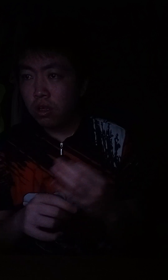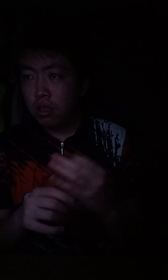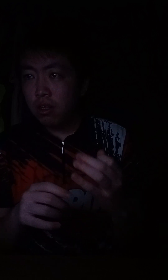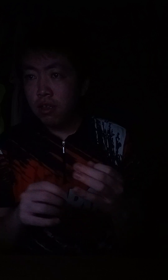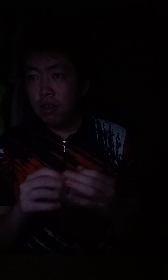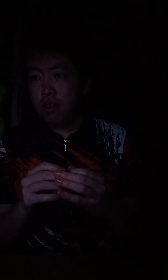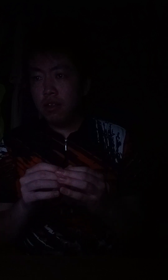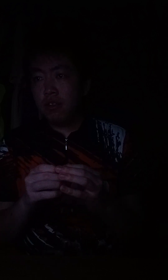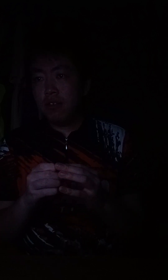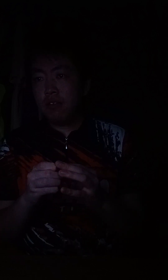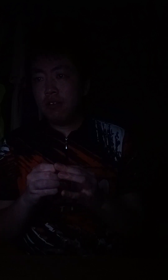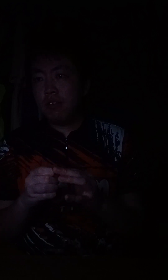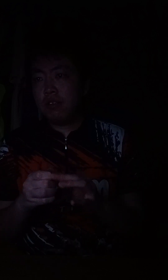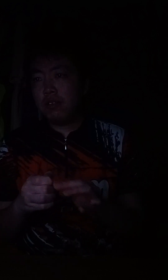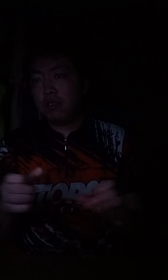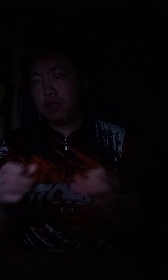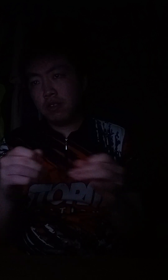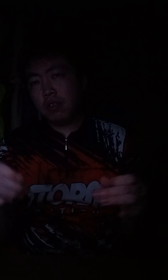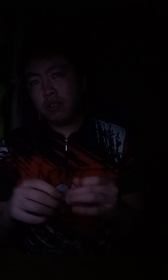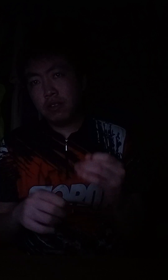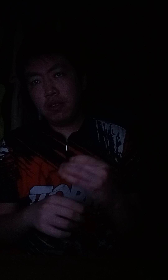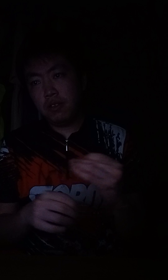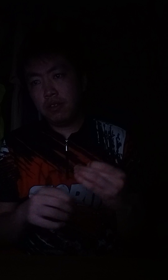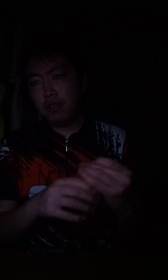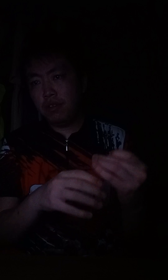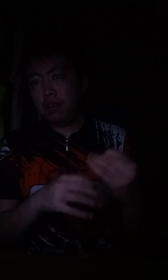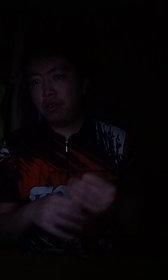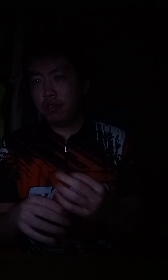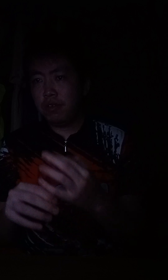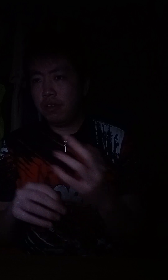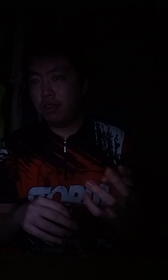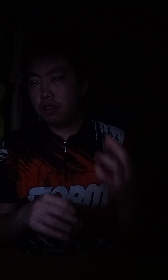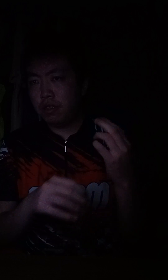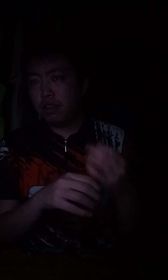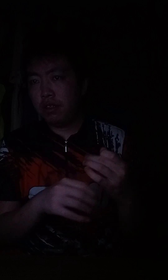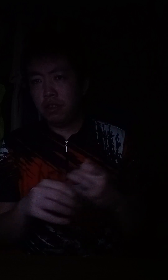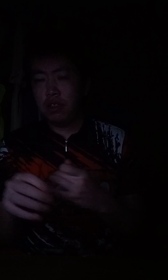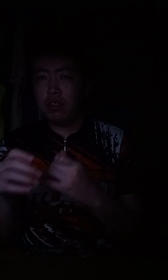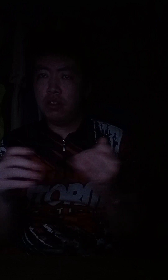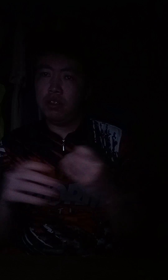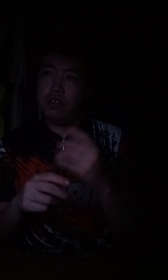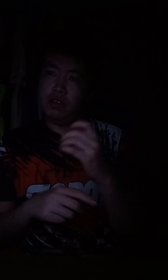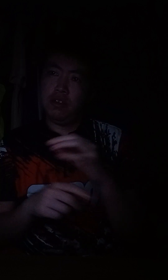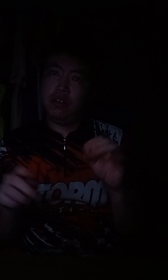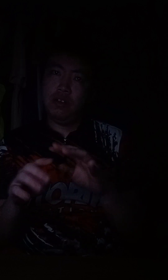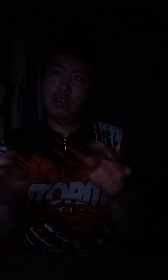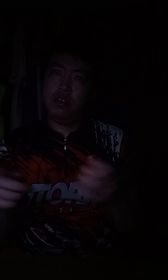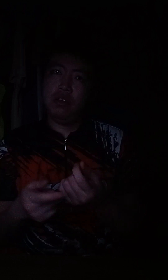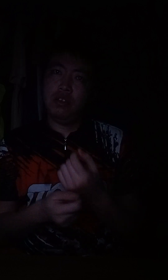칸막이 빈틈을 없애고 있고 불법 촬영 장비가 설치됐는지 점검을 강화하고 있습니다. 서희정